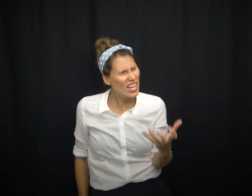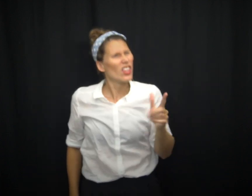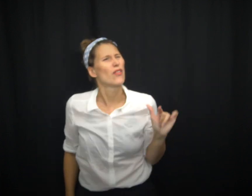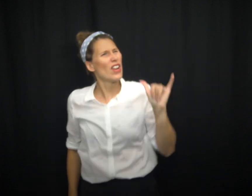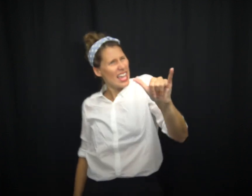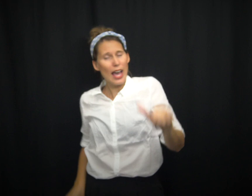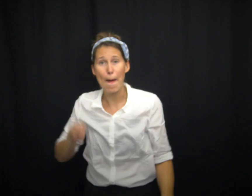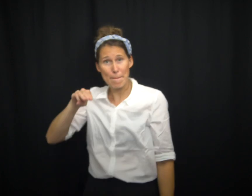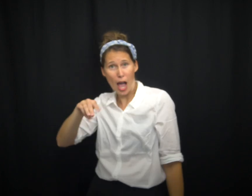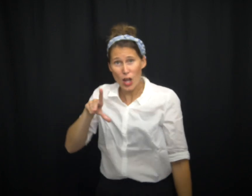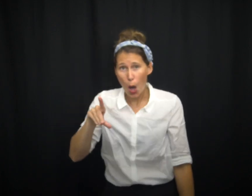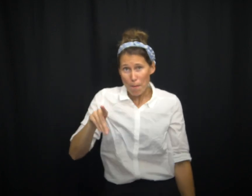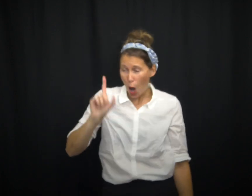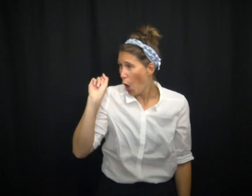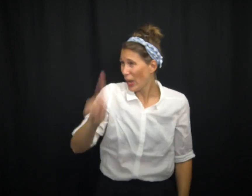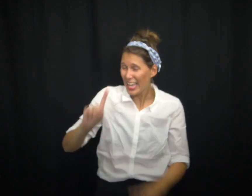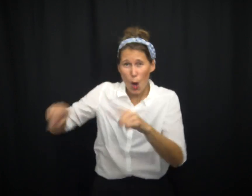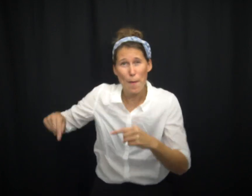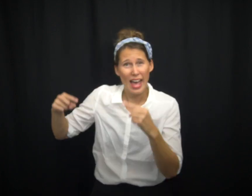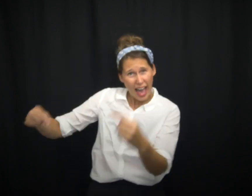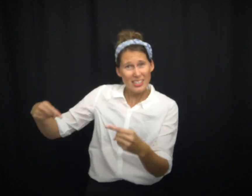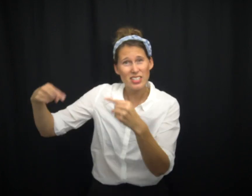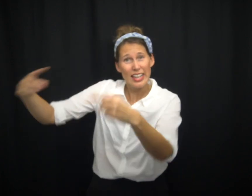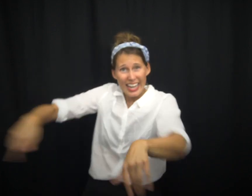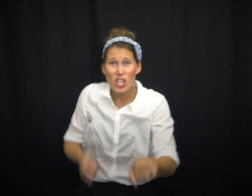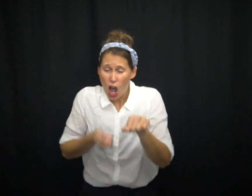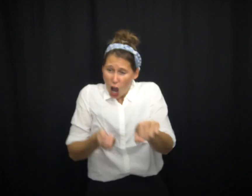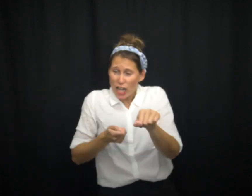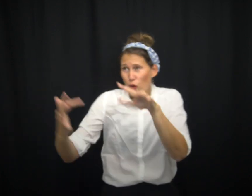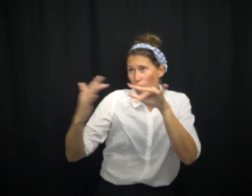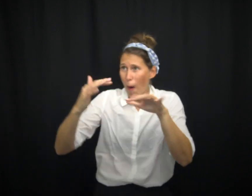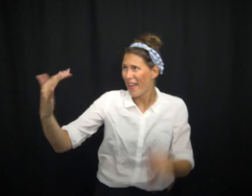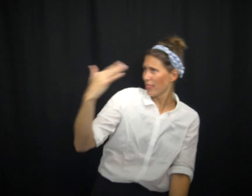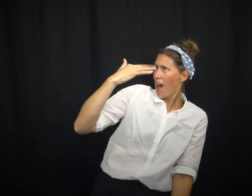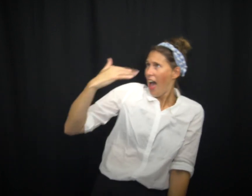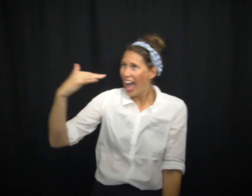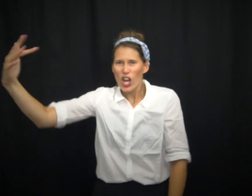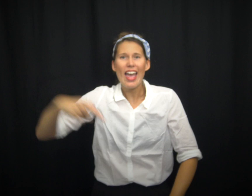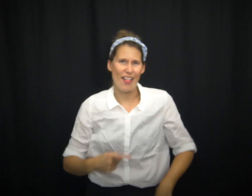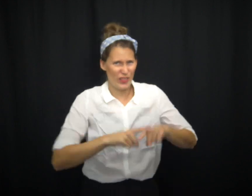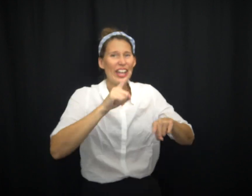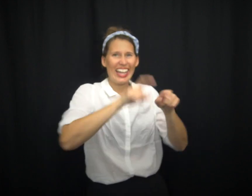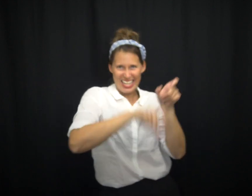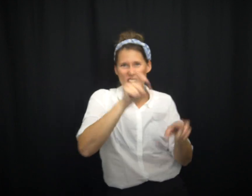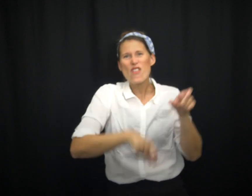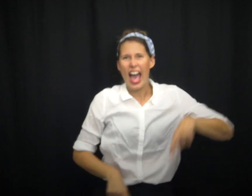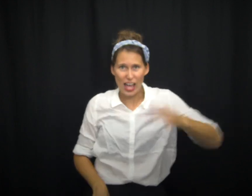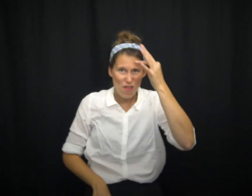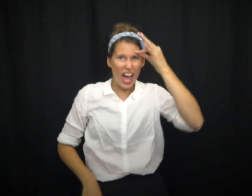wilde vliegen, Marco ging op reis. Ridder Arthur vocht met draken en de Grieken waren